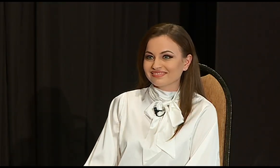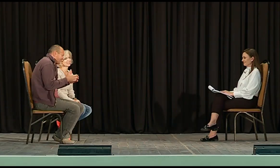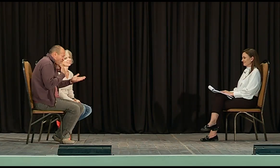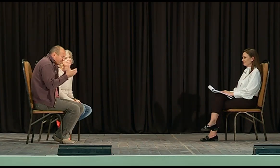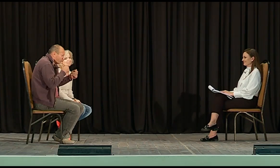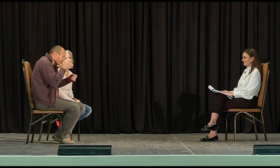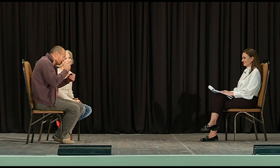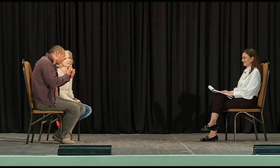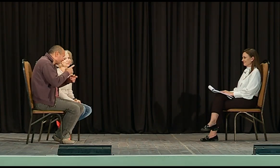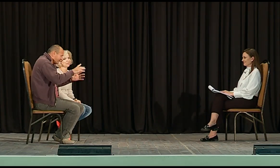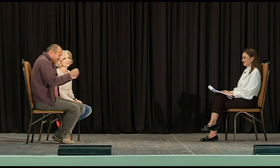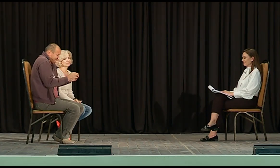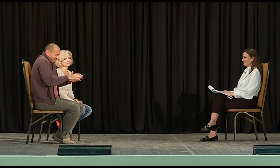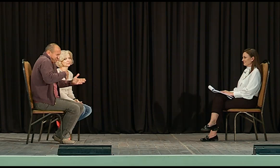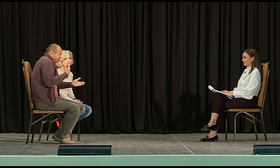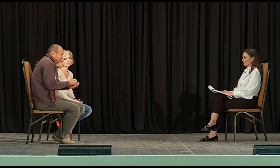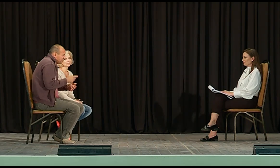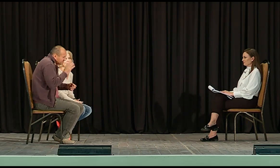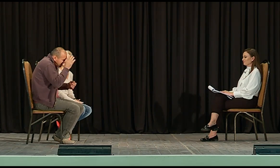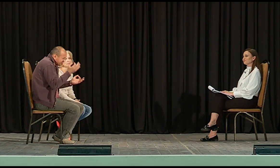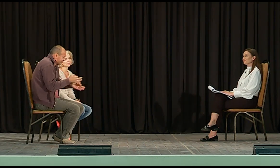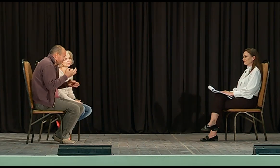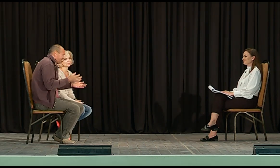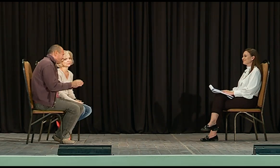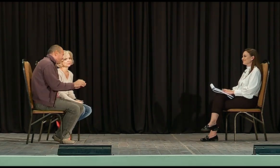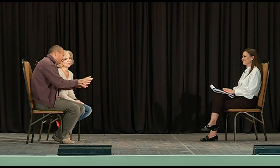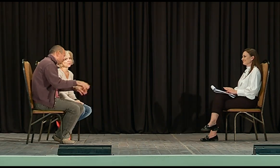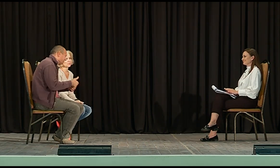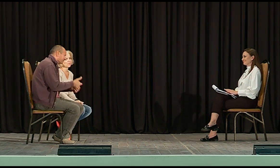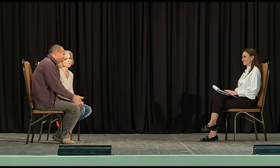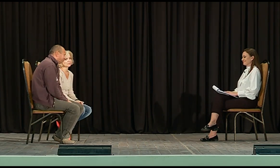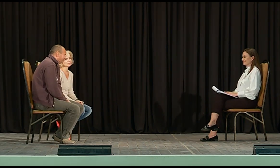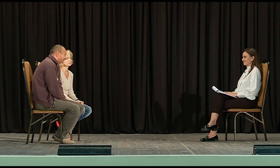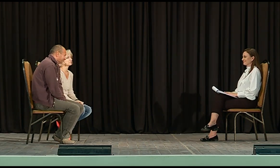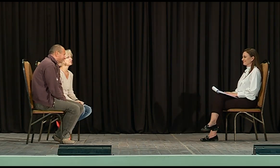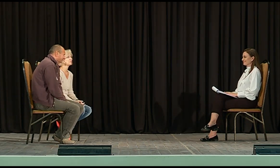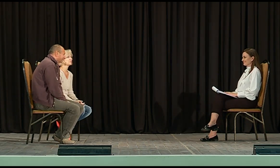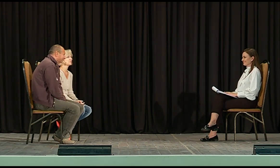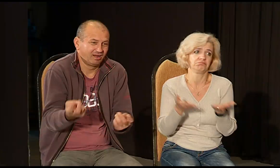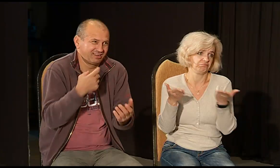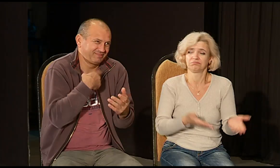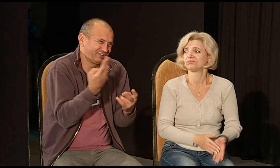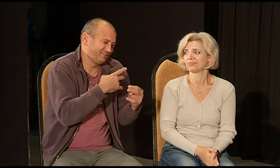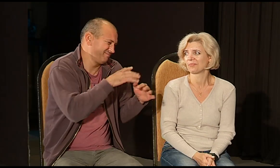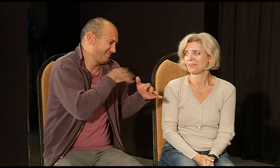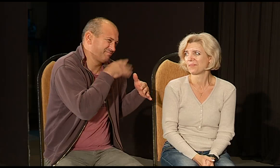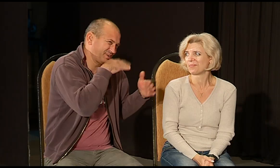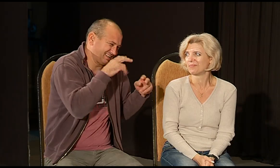fix aceiași mulți ani la rând comunicăm între dânsi, tot aceiași persoane. Și niciodată nu a fost nicio svadă. Persoane noi apară,